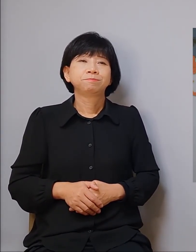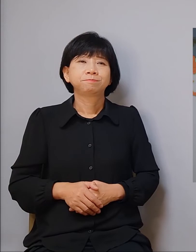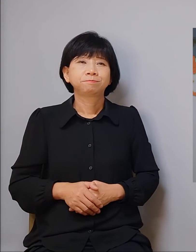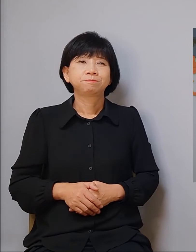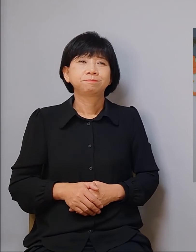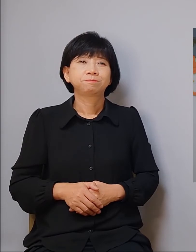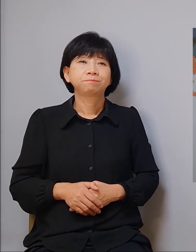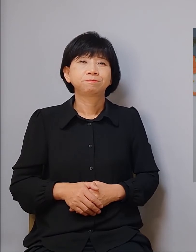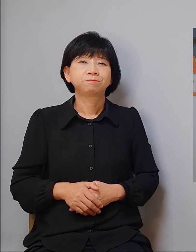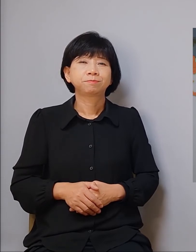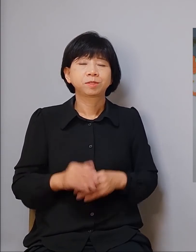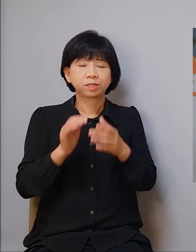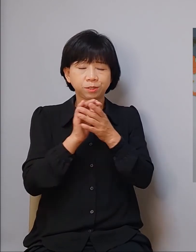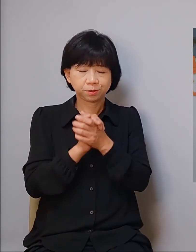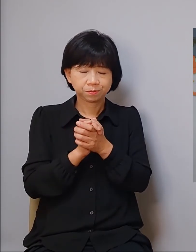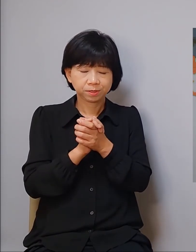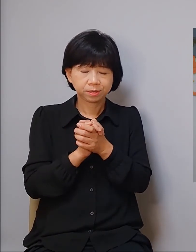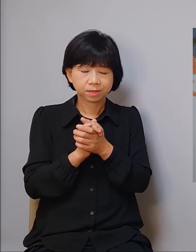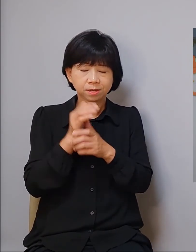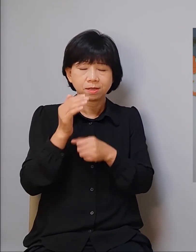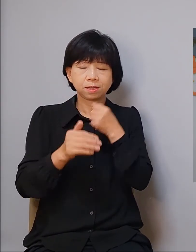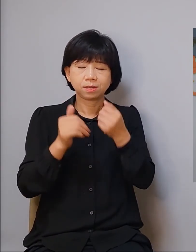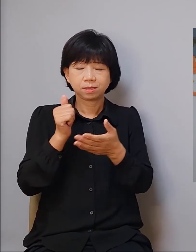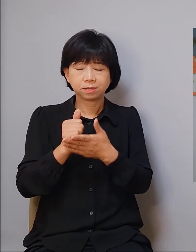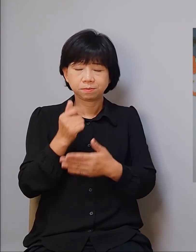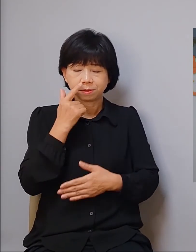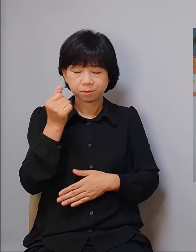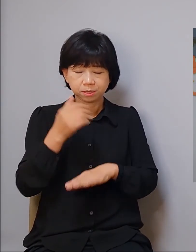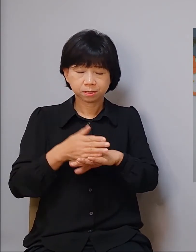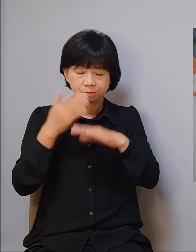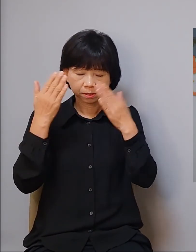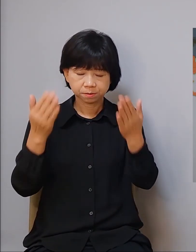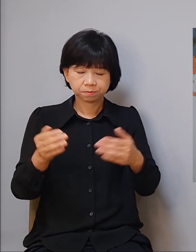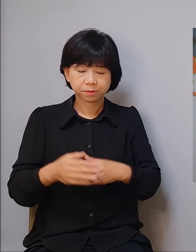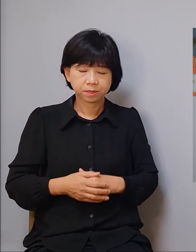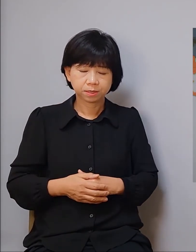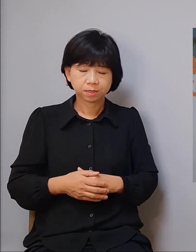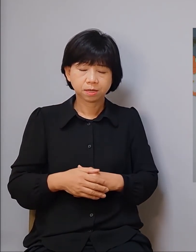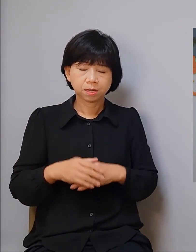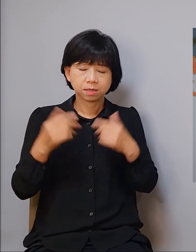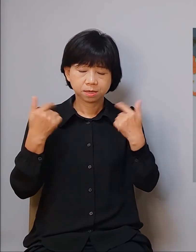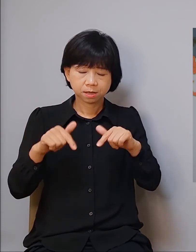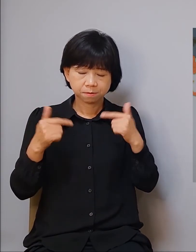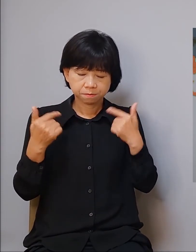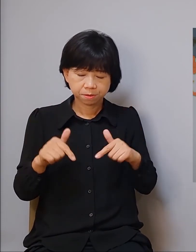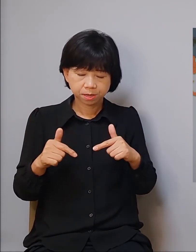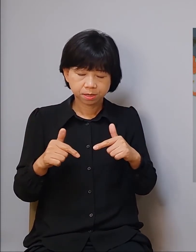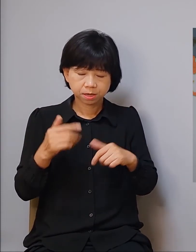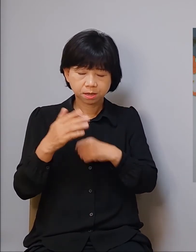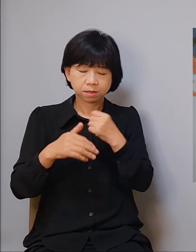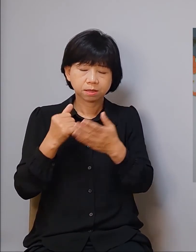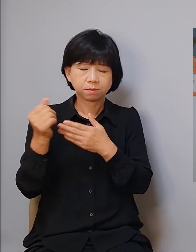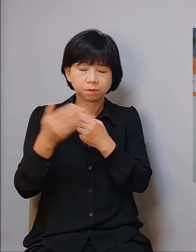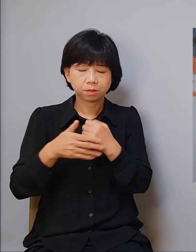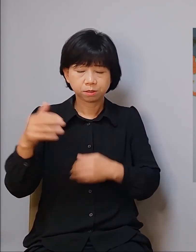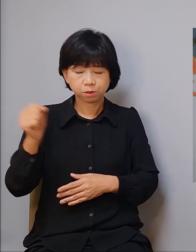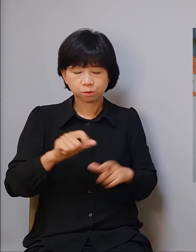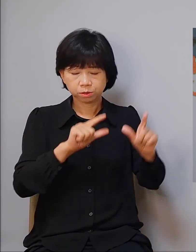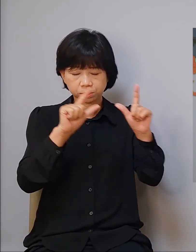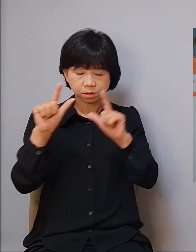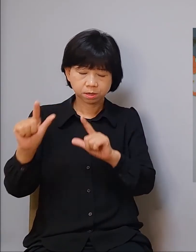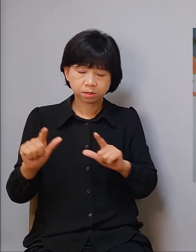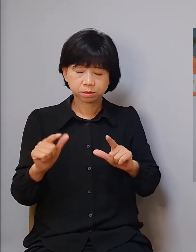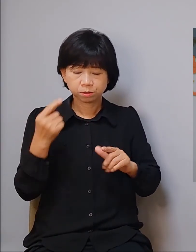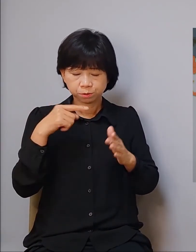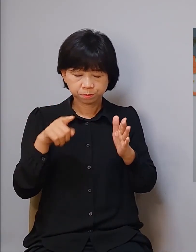인도하셨네요. 제가 기도하겠습니다. 하나님 아버지 감사합니다. 날마다 하나님의 은혜로 살아가는 우리들인